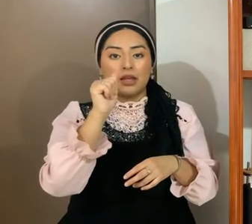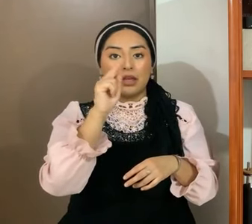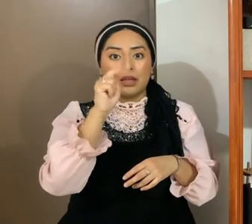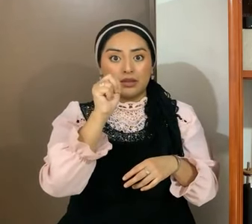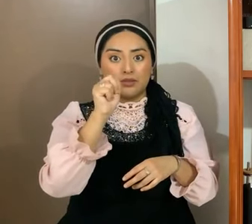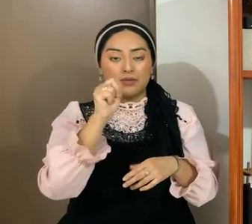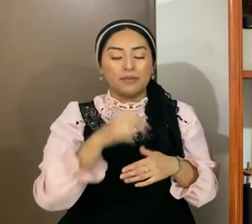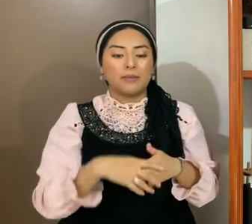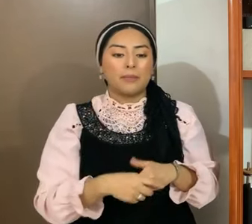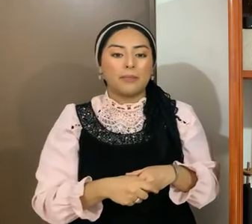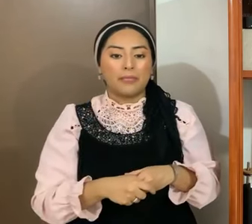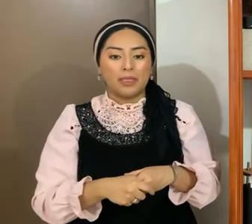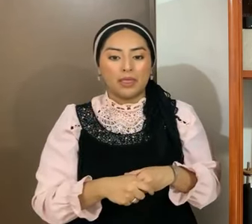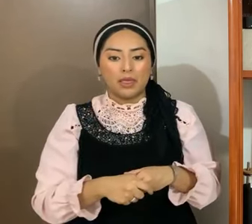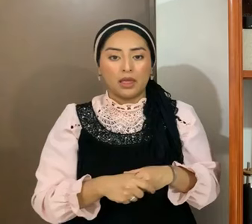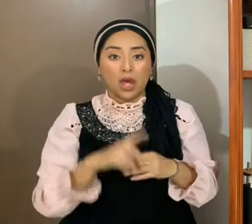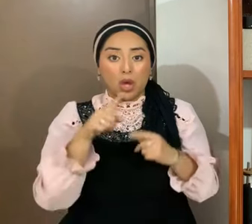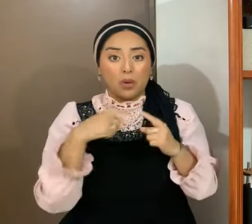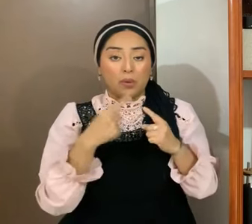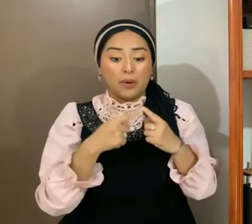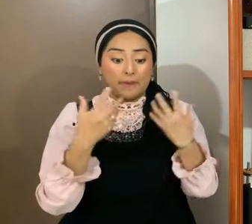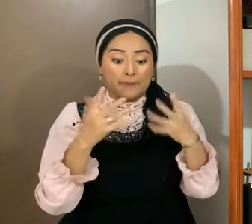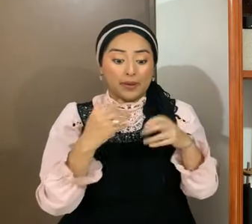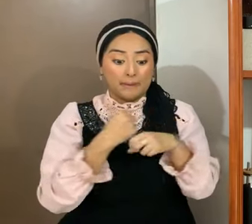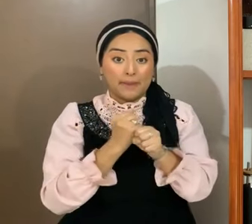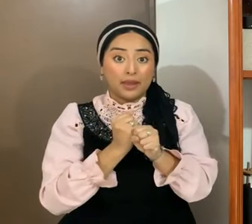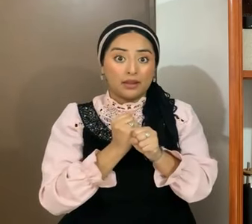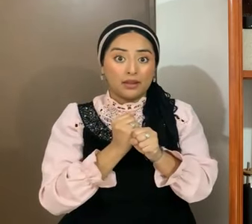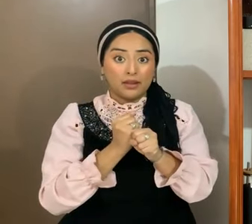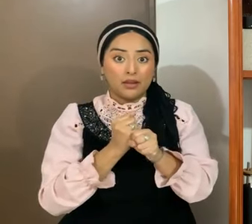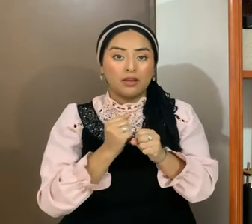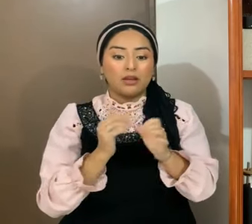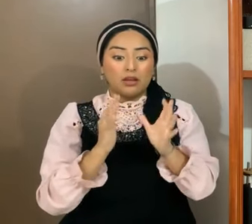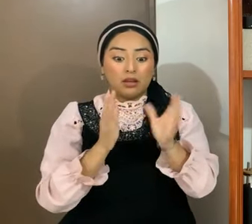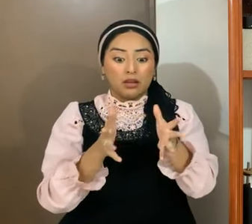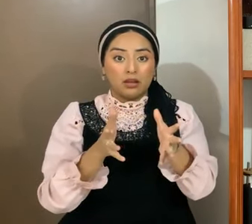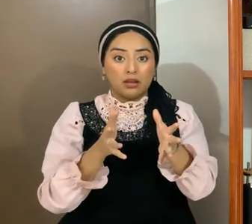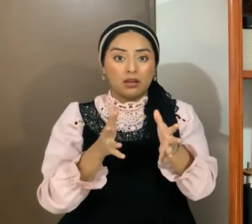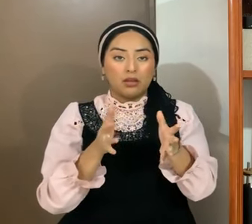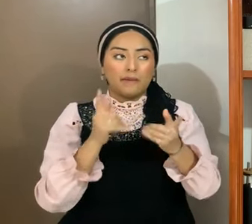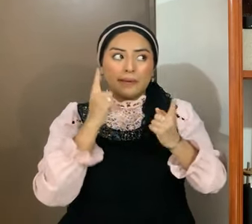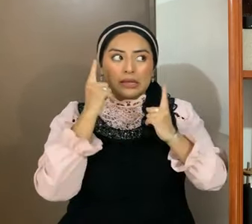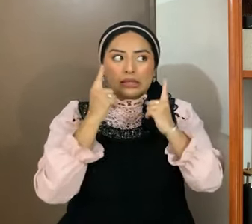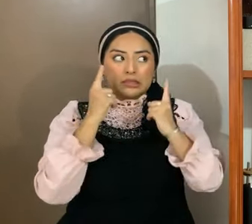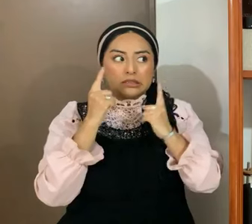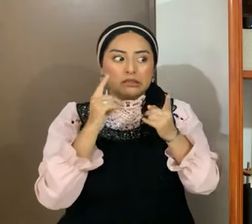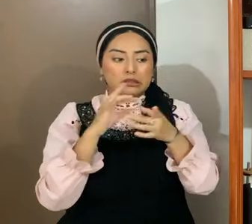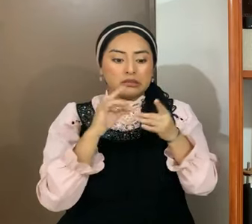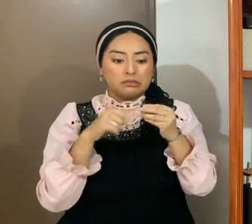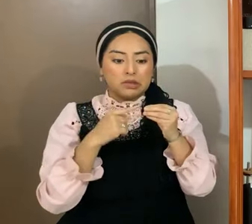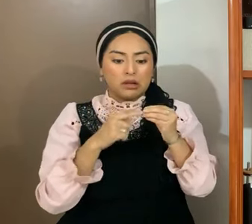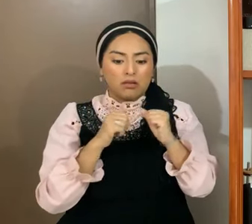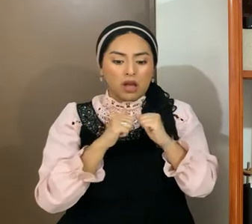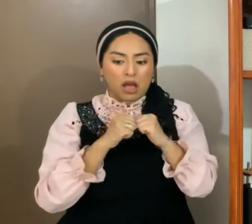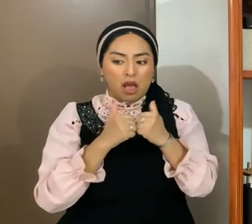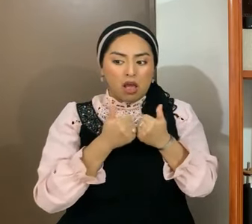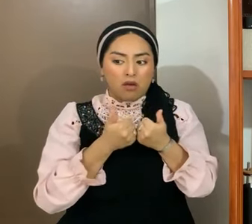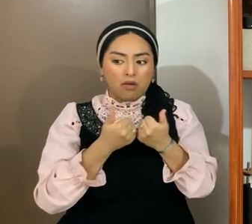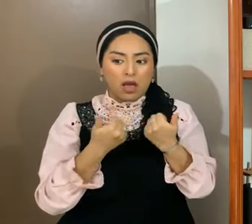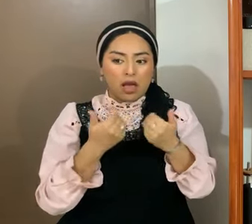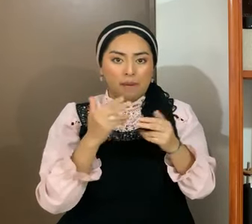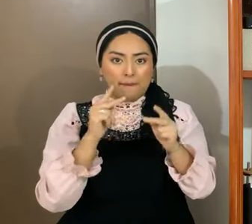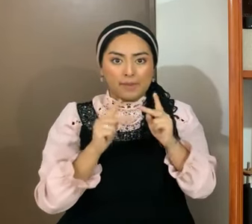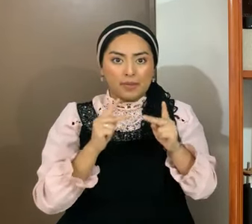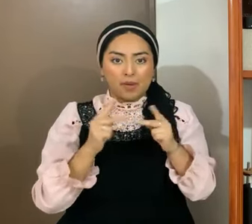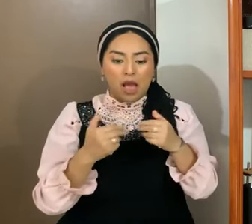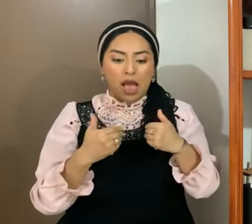adelante. Una vez que se hace el Mishkan, bueno, queda la inquietud sobre cómo iban a tener el